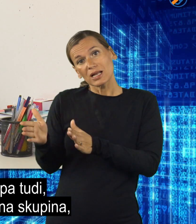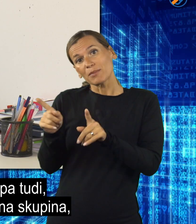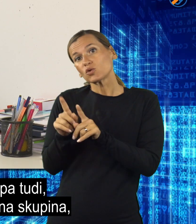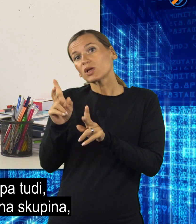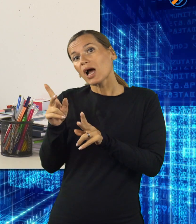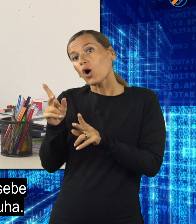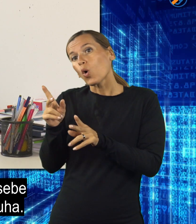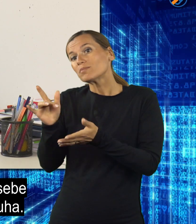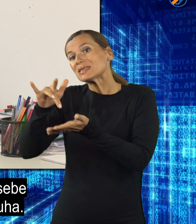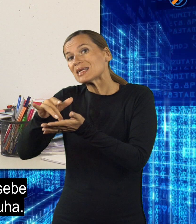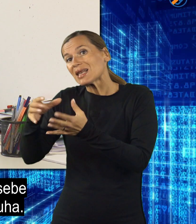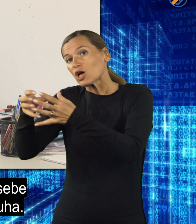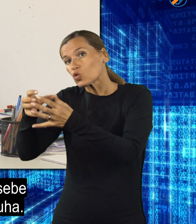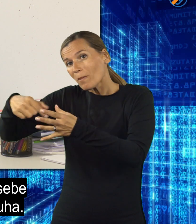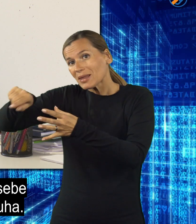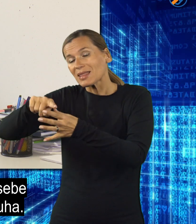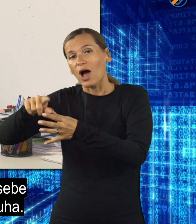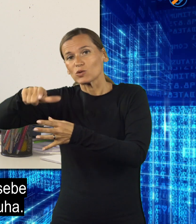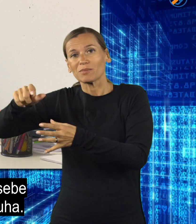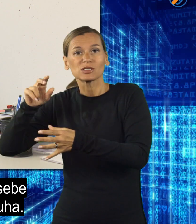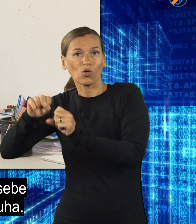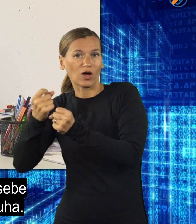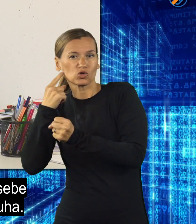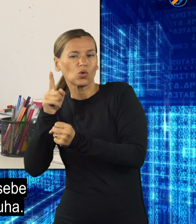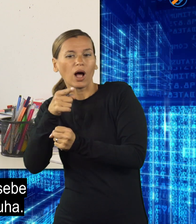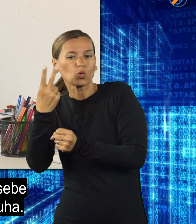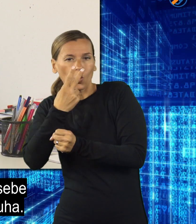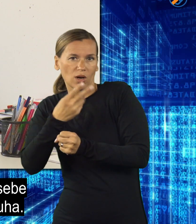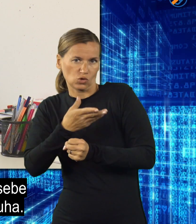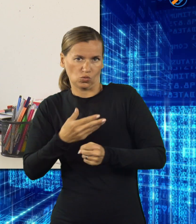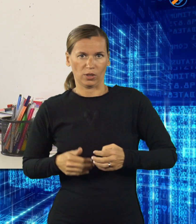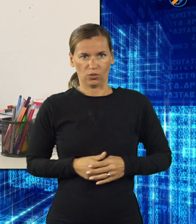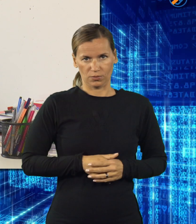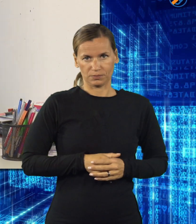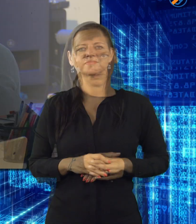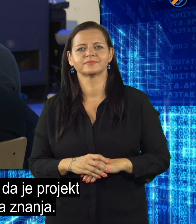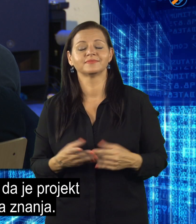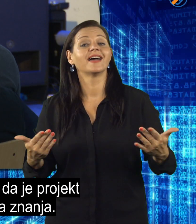dojema ciljna skupina, kar so pa osebe z okvaro sluha.